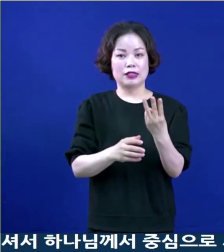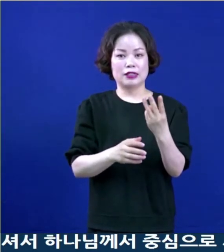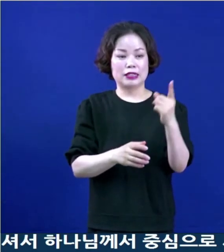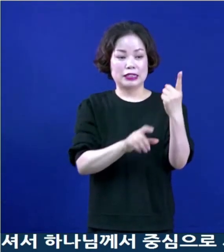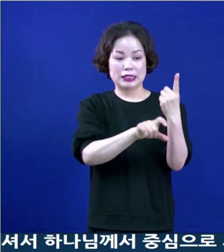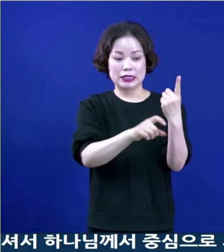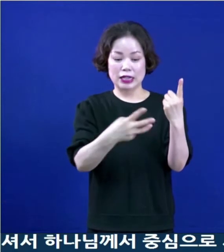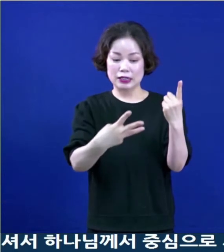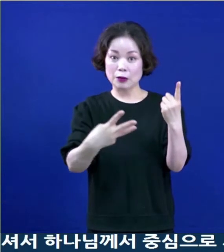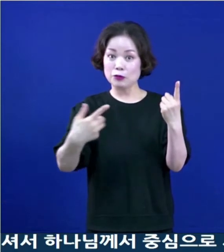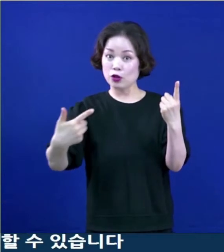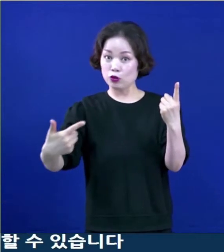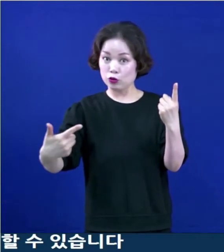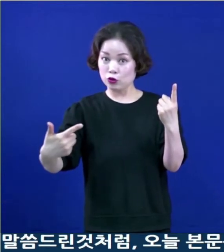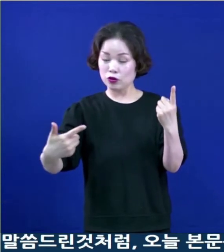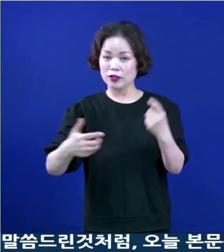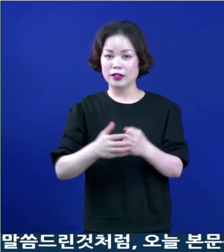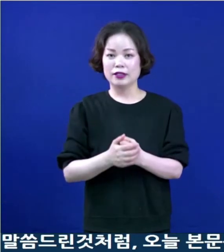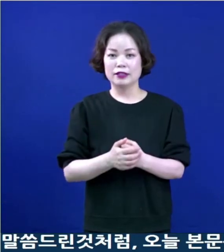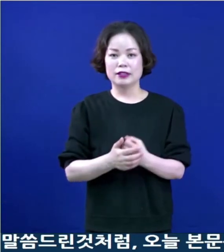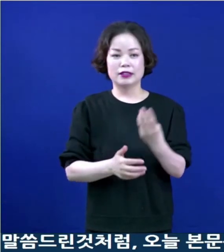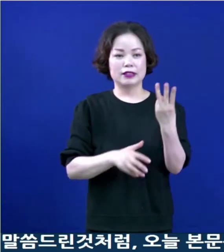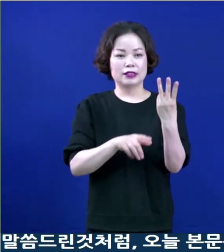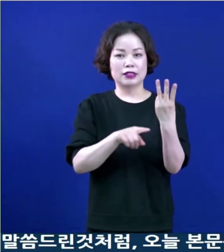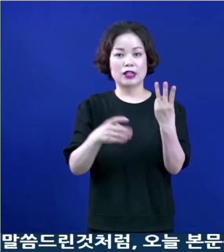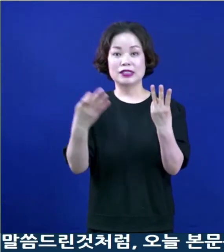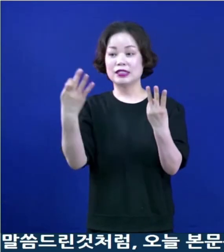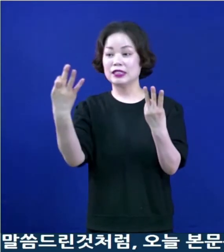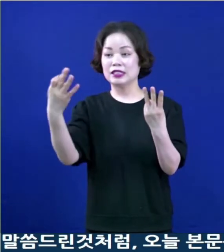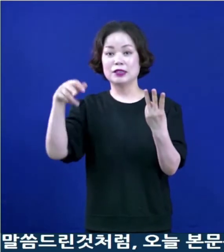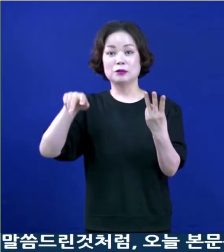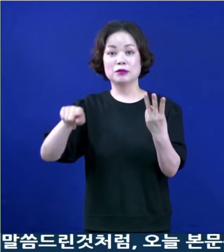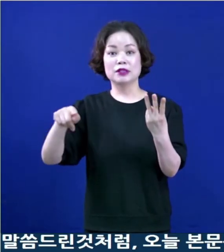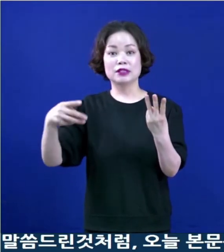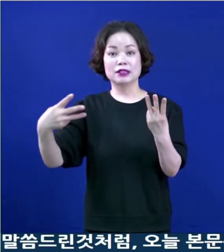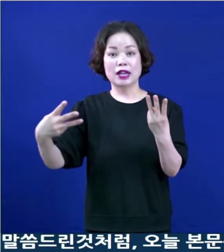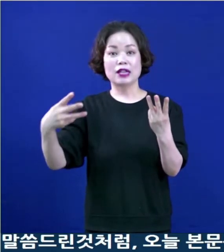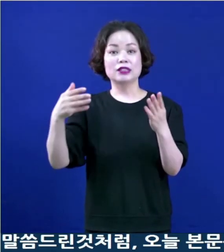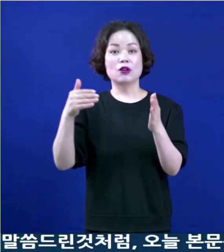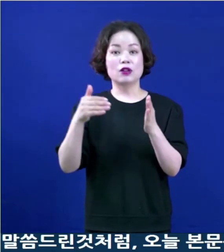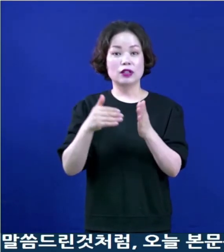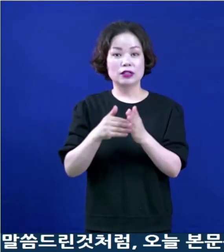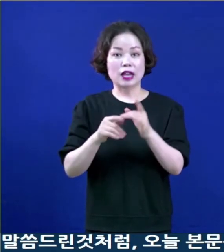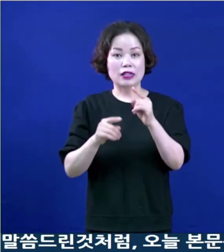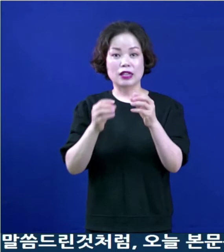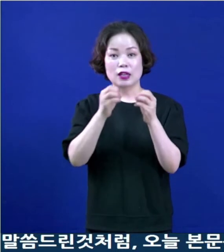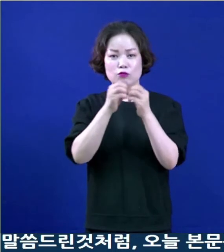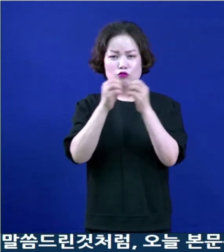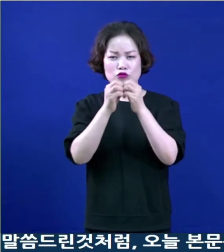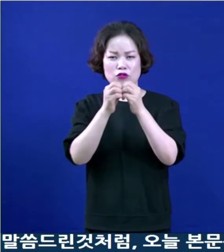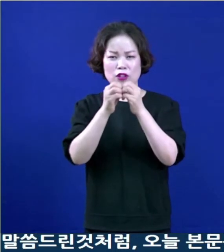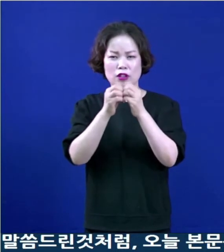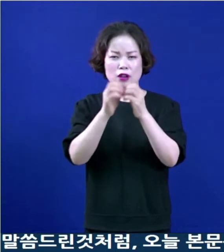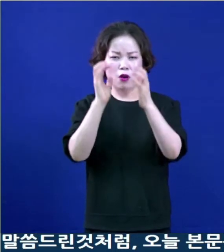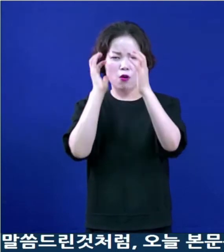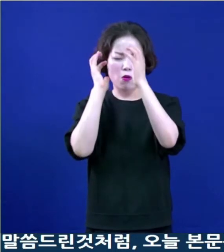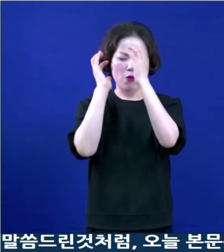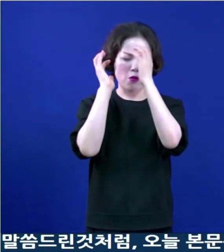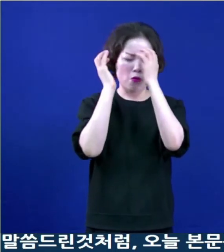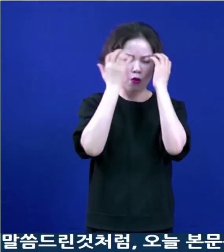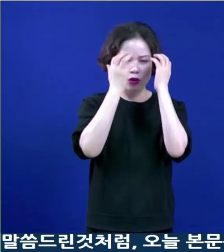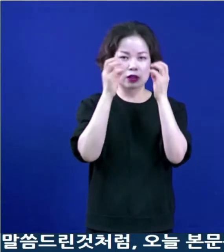그런데 3절에서 14절까지가 하나의 문장입니다. 굉장히 복잡한